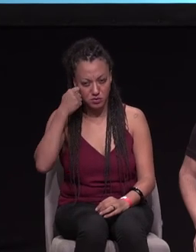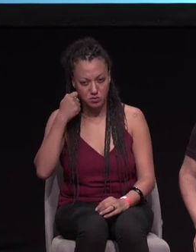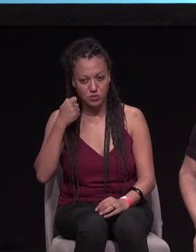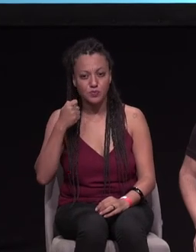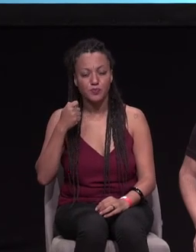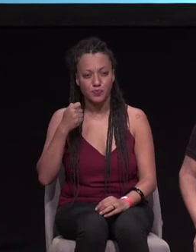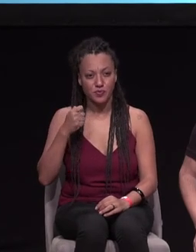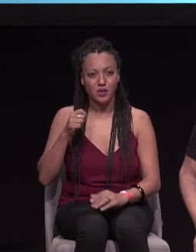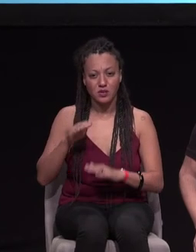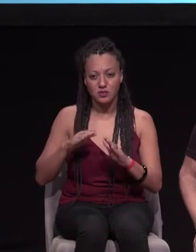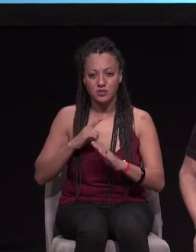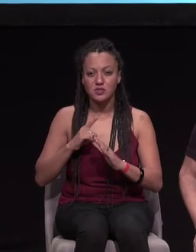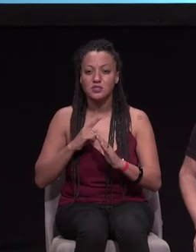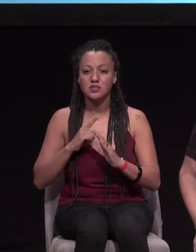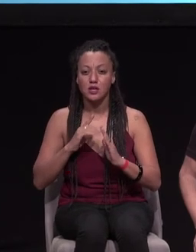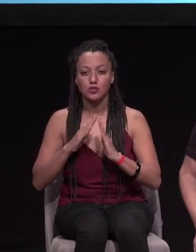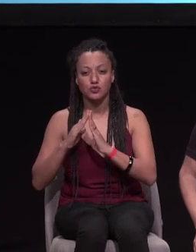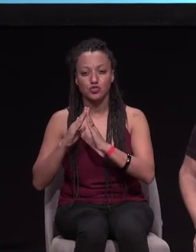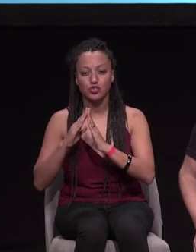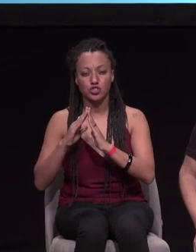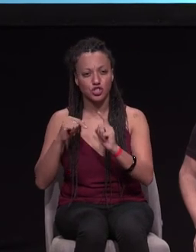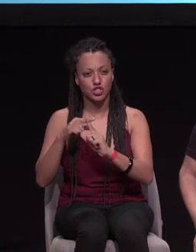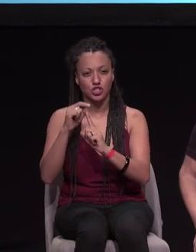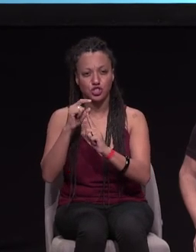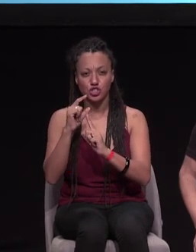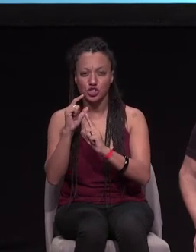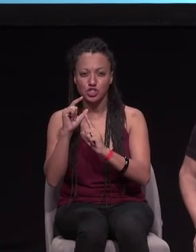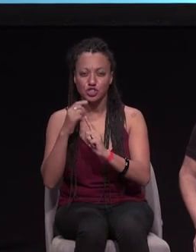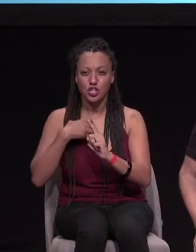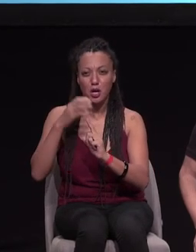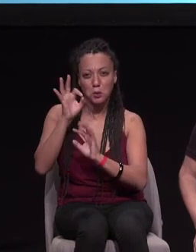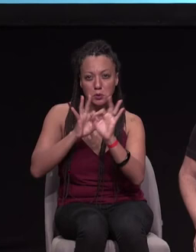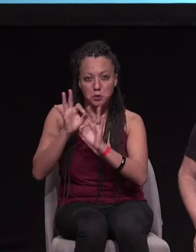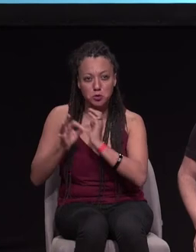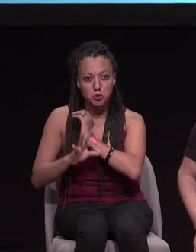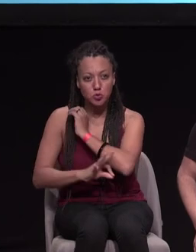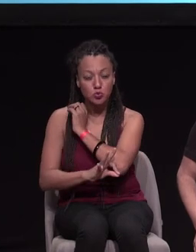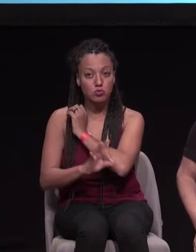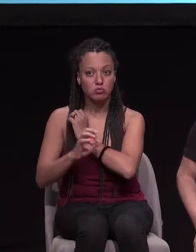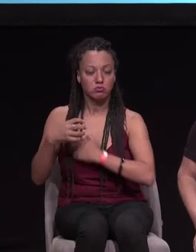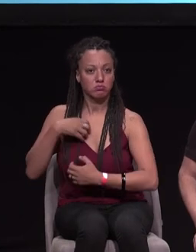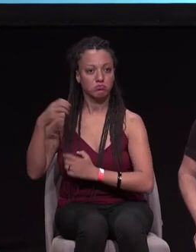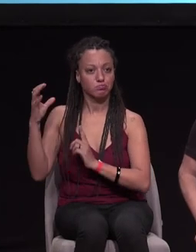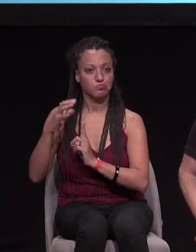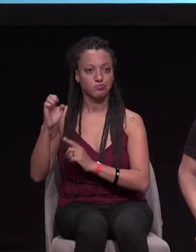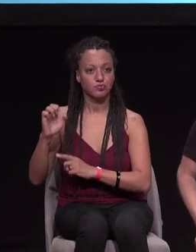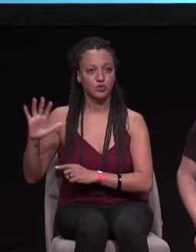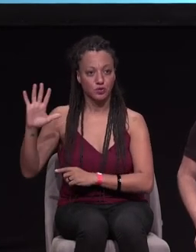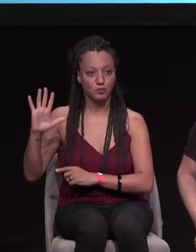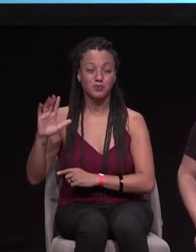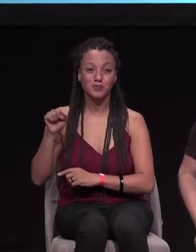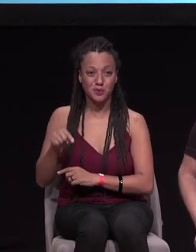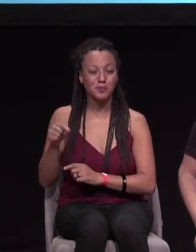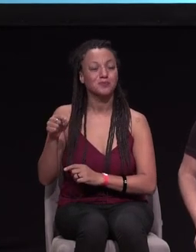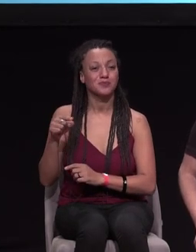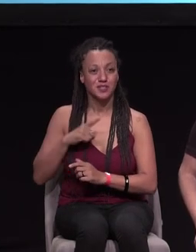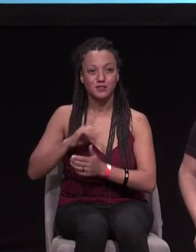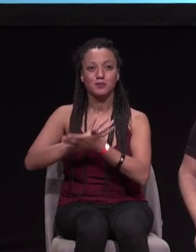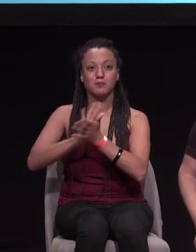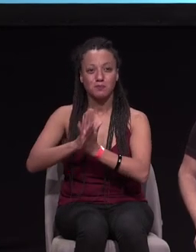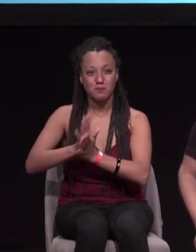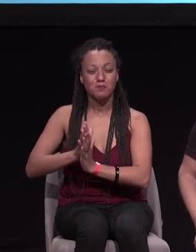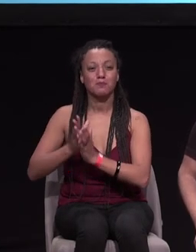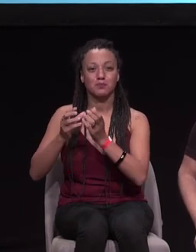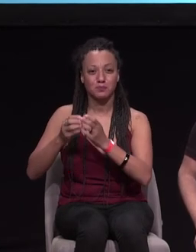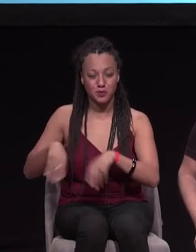decoração standard um estilo mais europeu usado ou seja essa memória aqui particularmente foi muito prejudicada por por qualquer